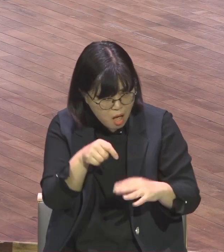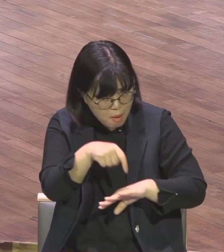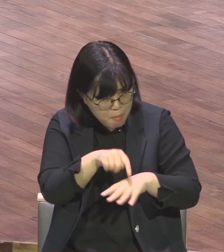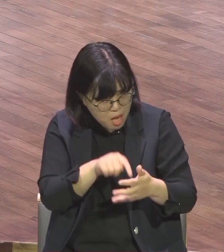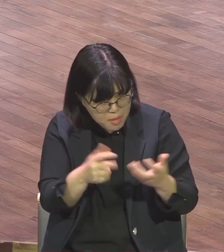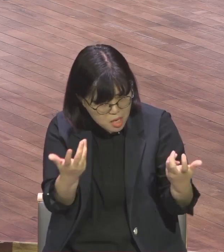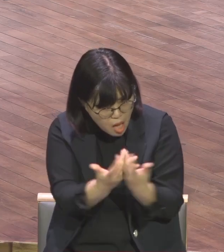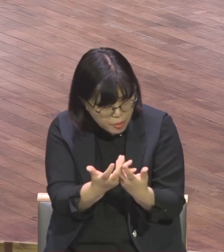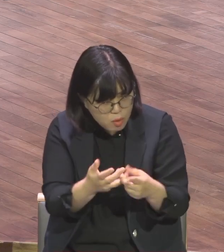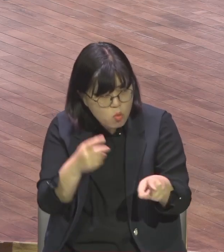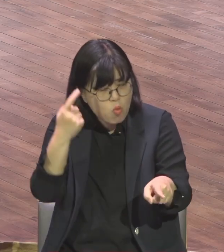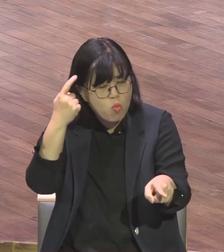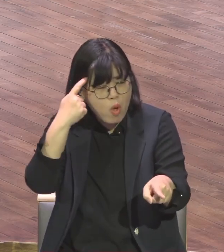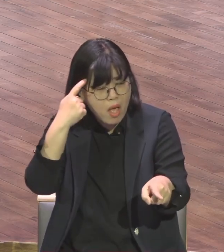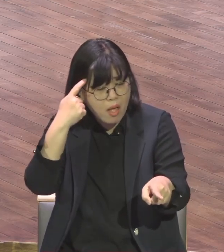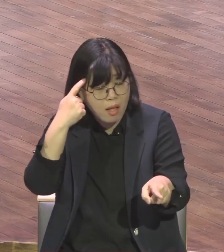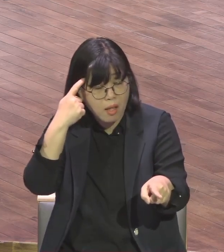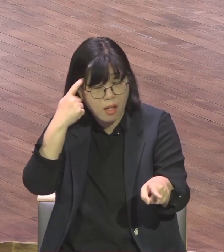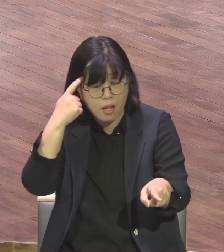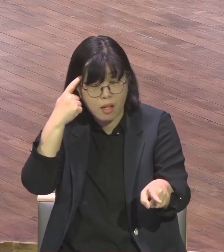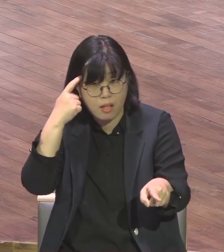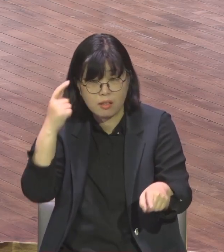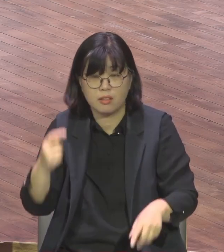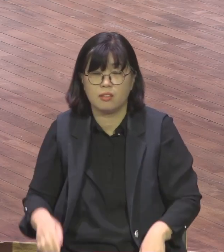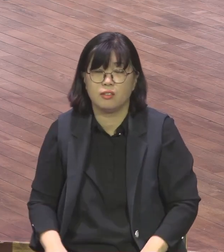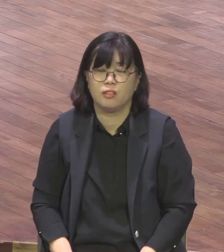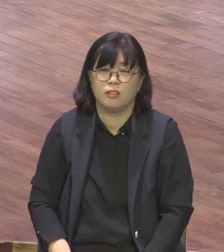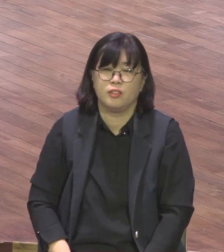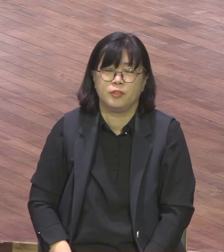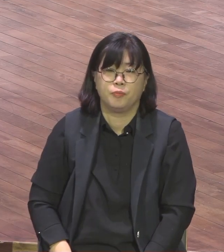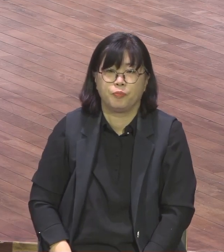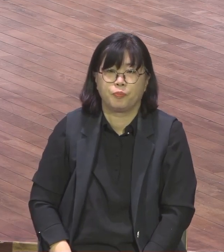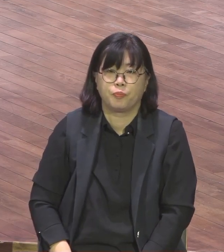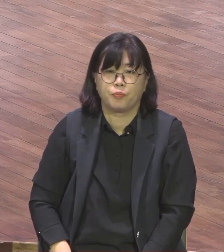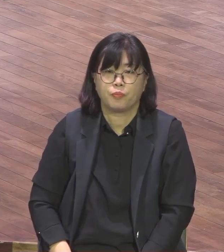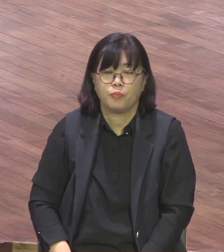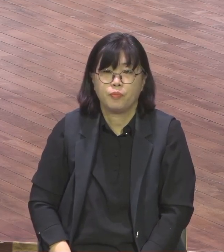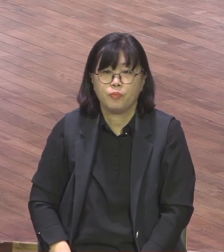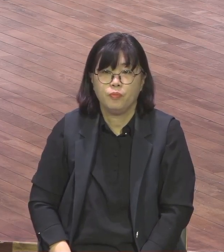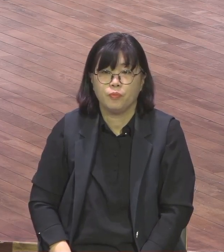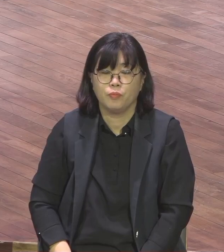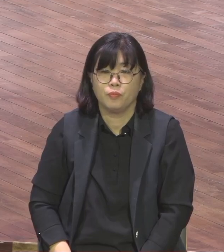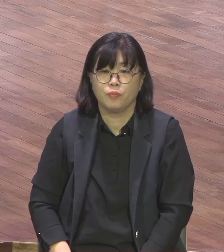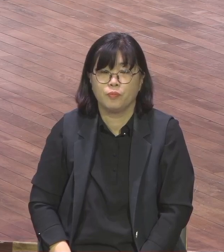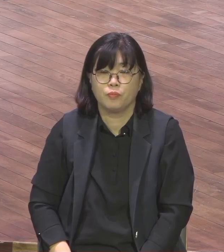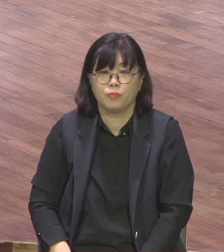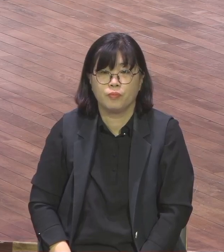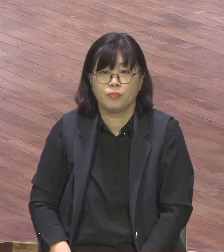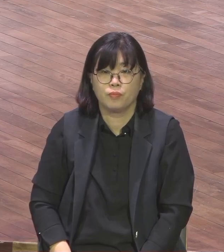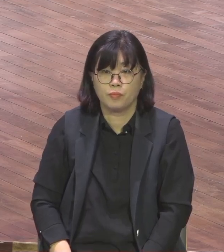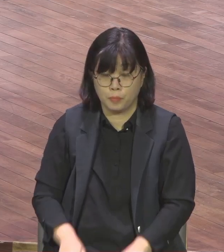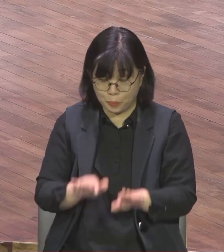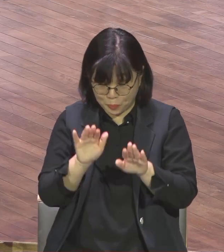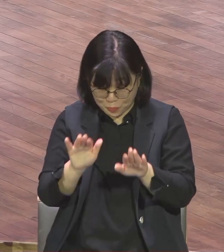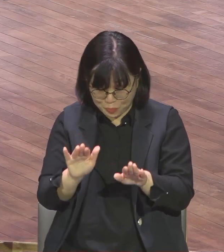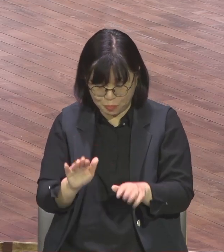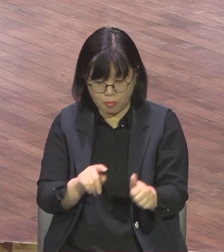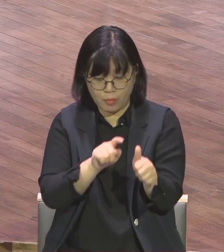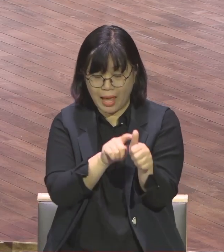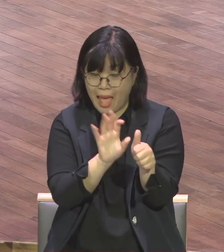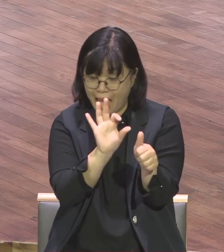허락했느냐. 자, 여기에 중요한 영적 포인트가 있는데 우리가요 마음을 허락했다는